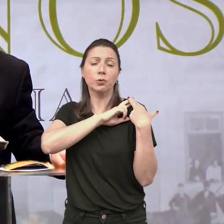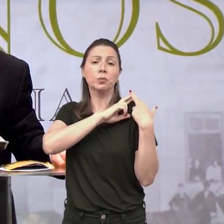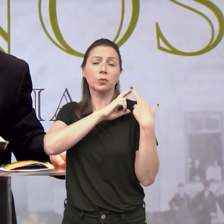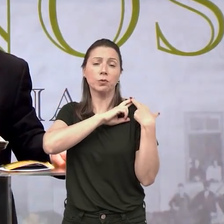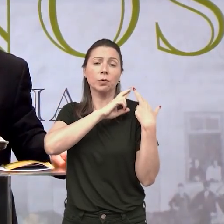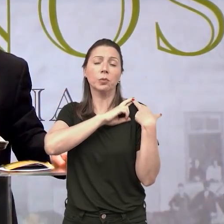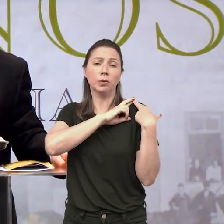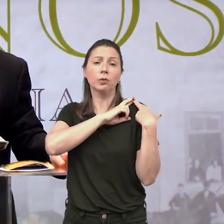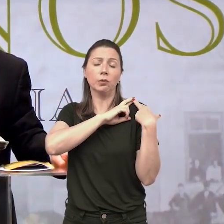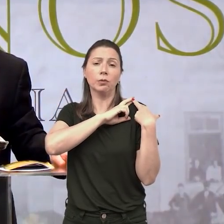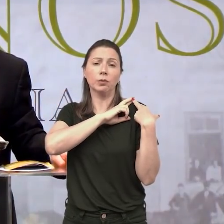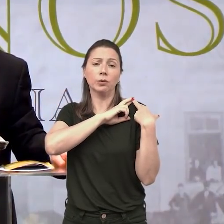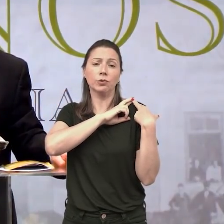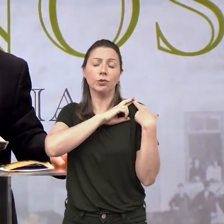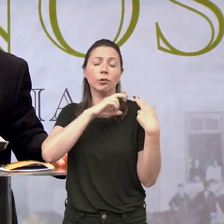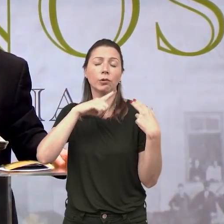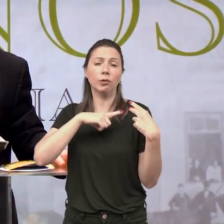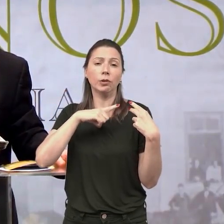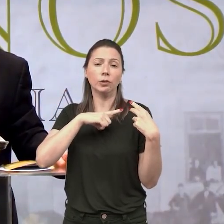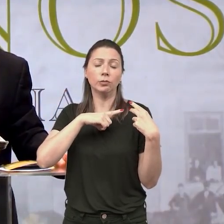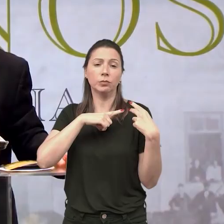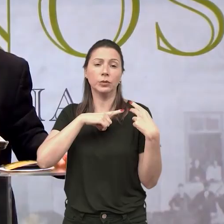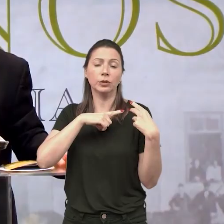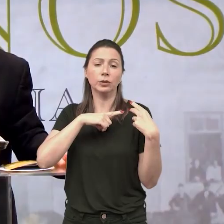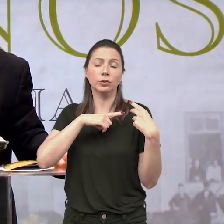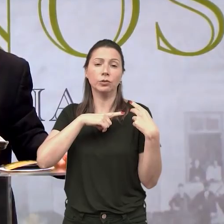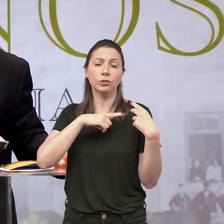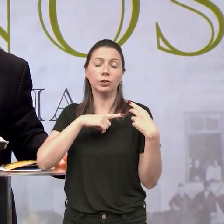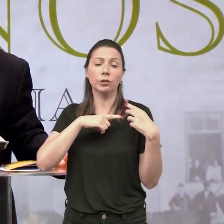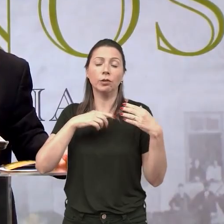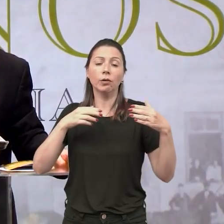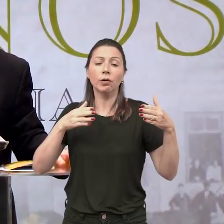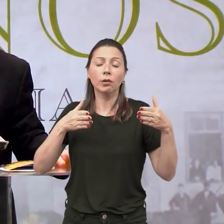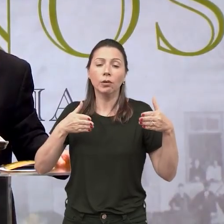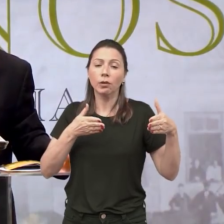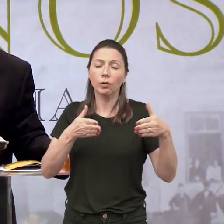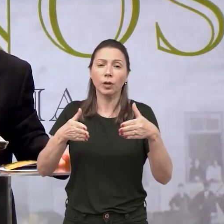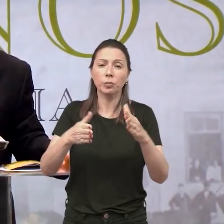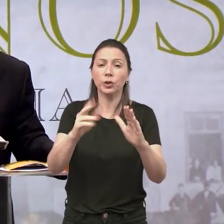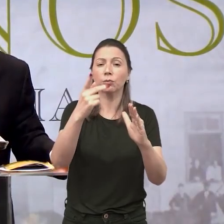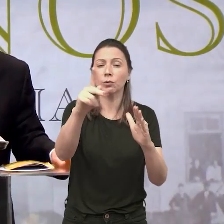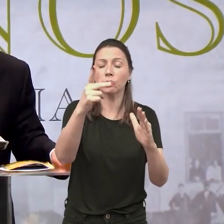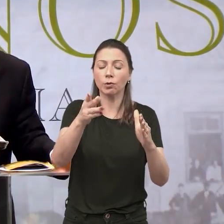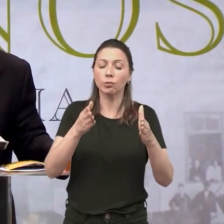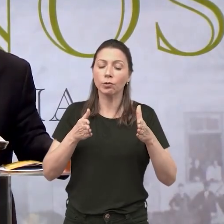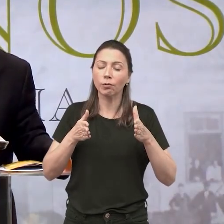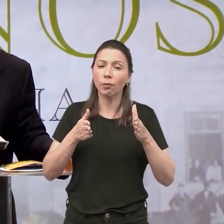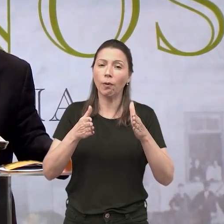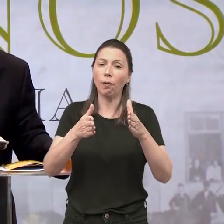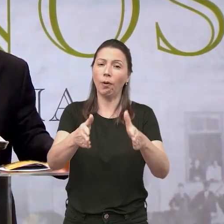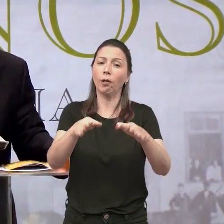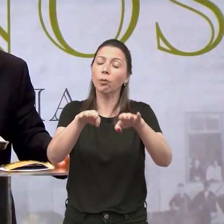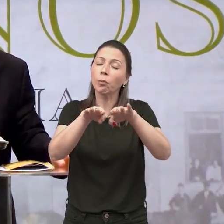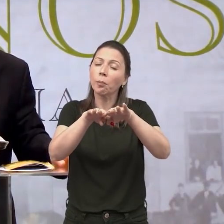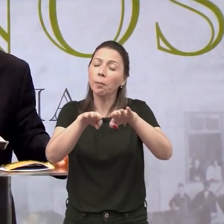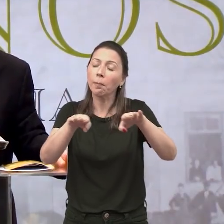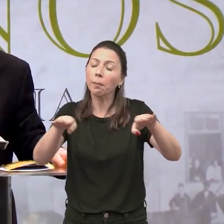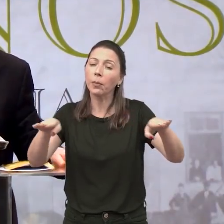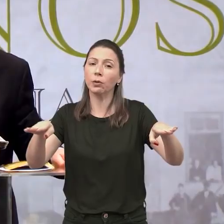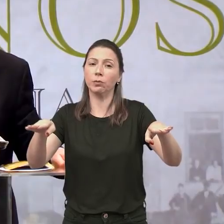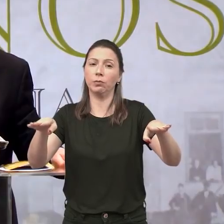de fazer com que o seu caminho seja reto e plano.